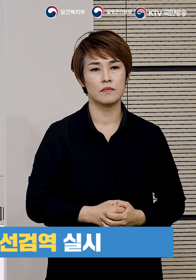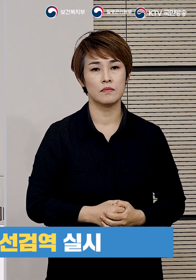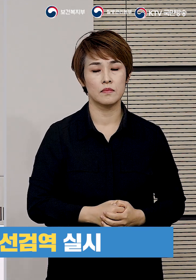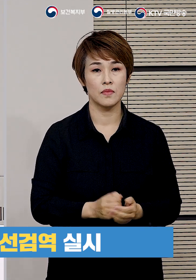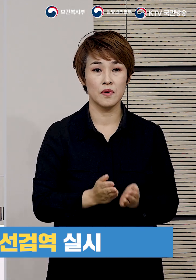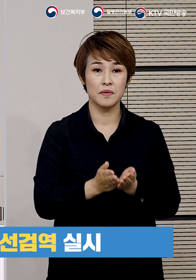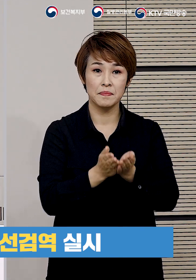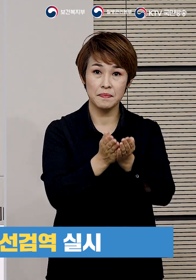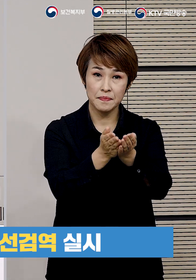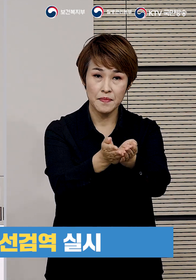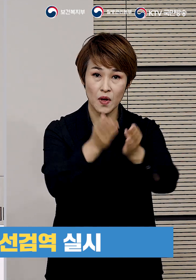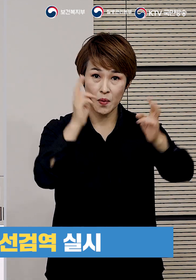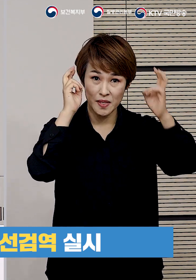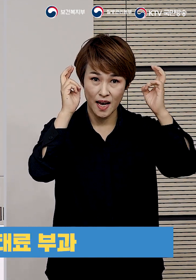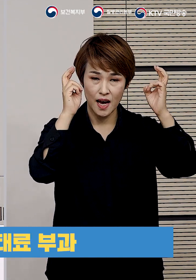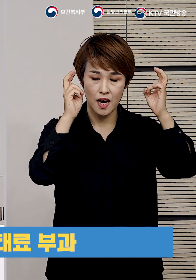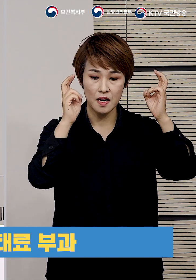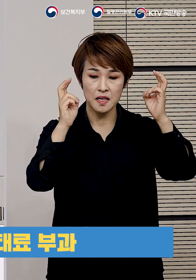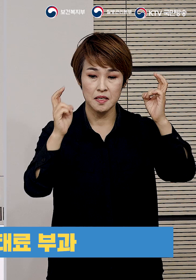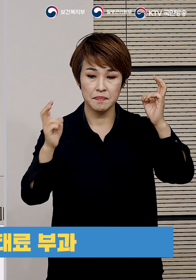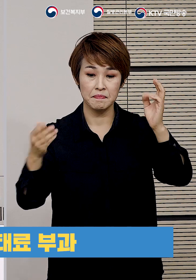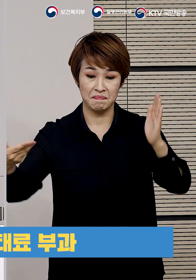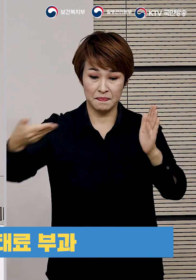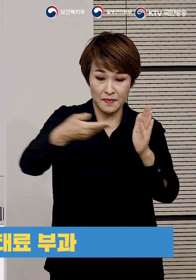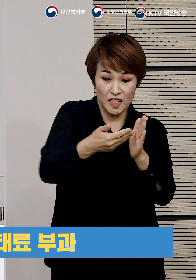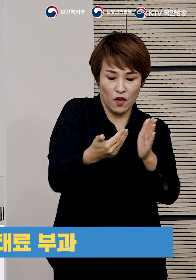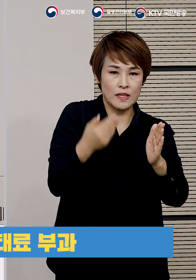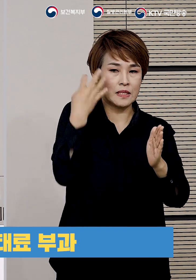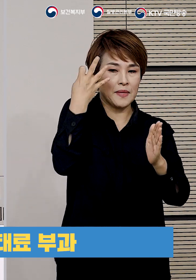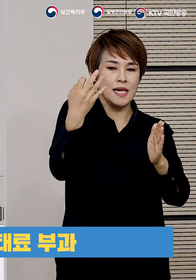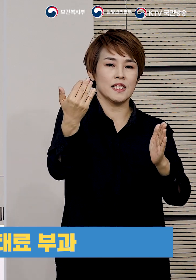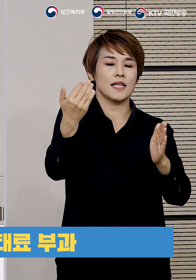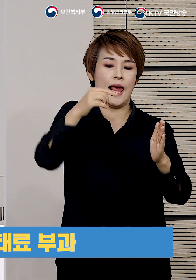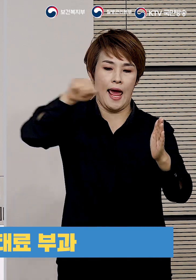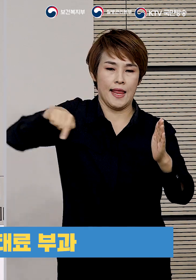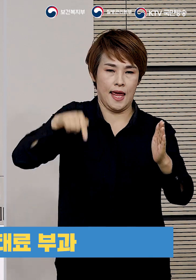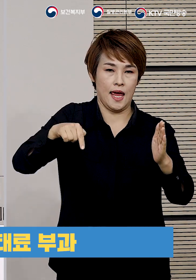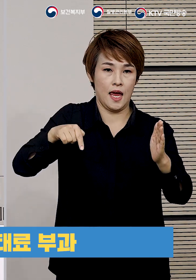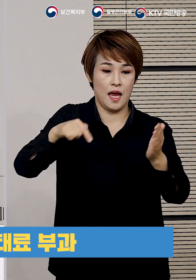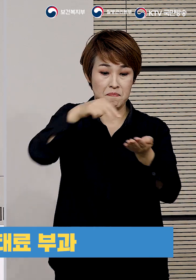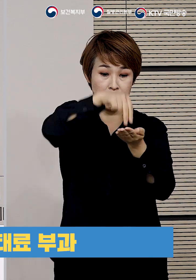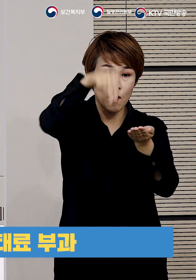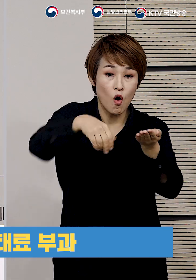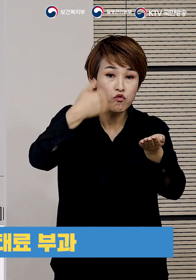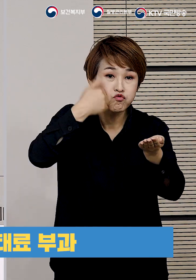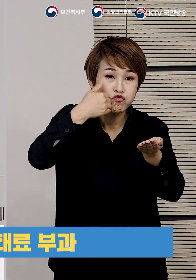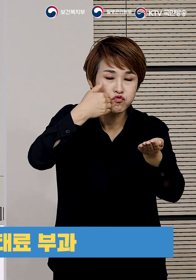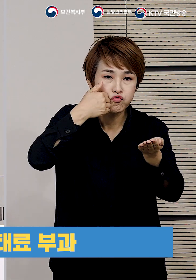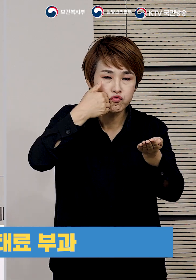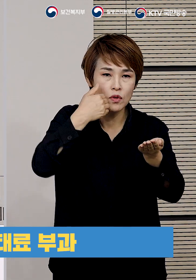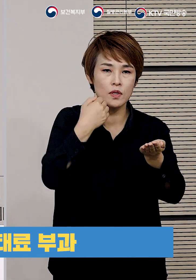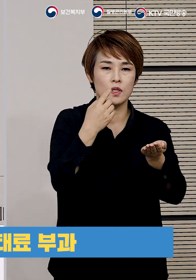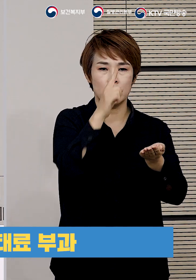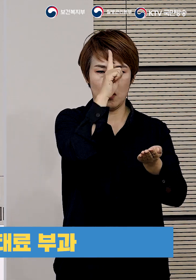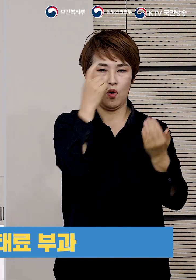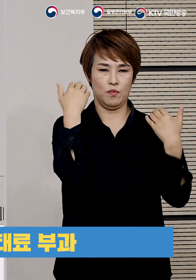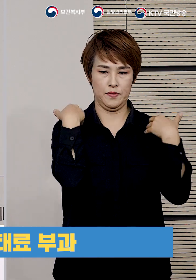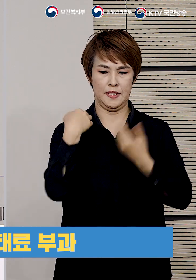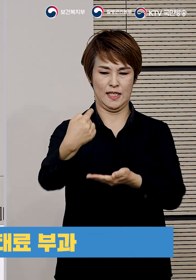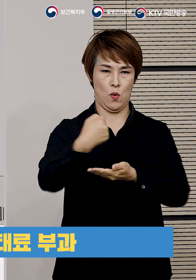또한 선사가 입항일 이전 14일 이내에 하선한 선원에 대하여 검역 당국에 신고토록